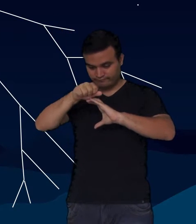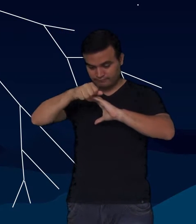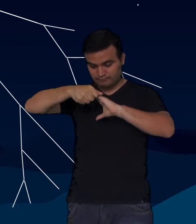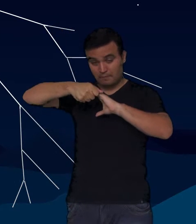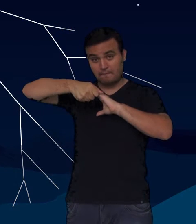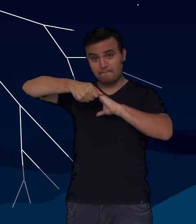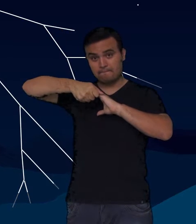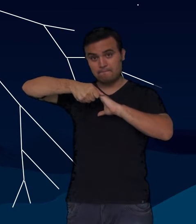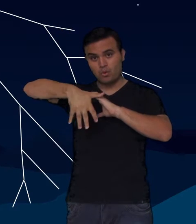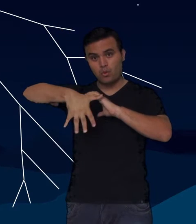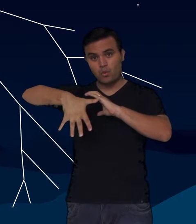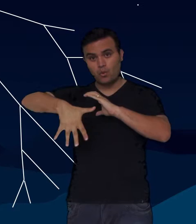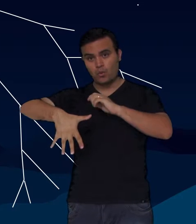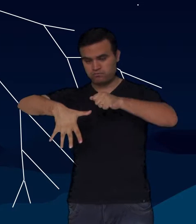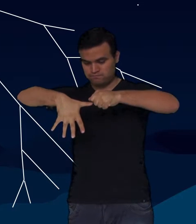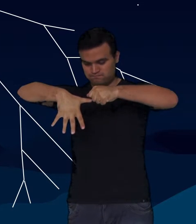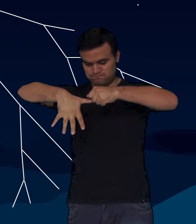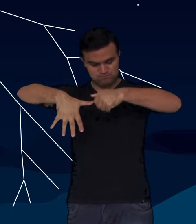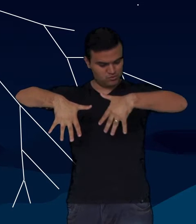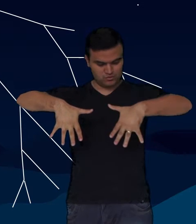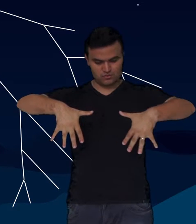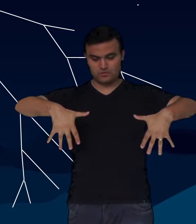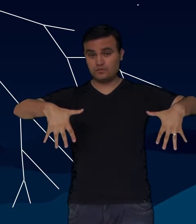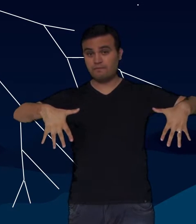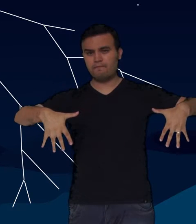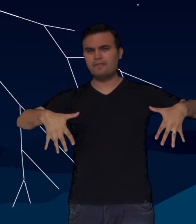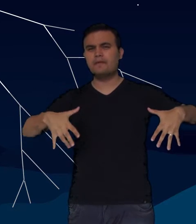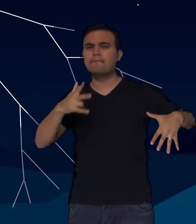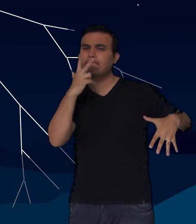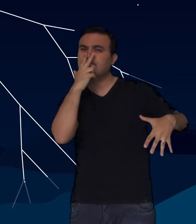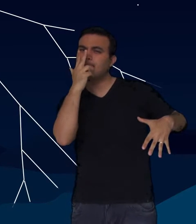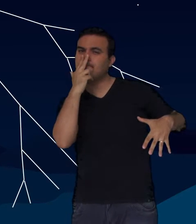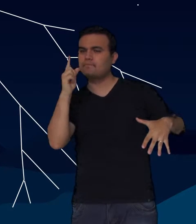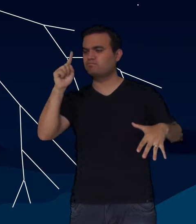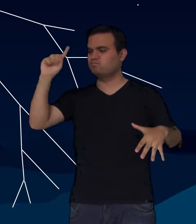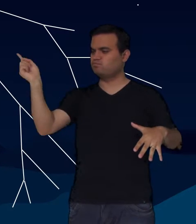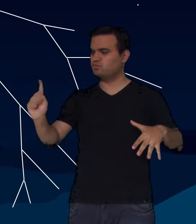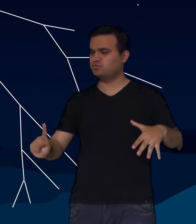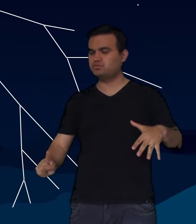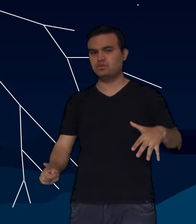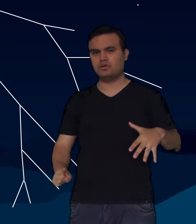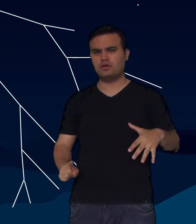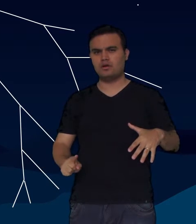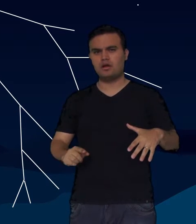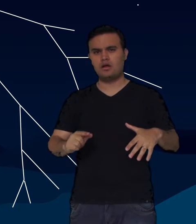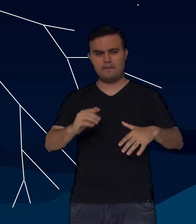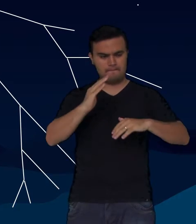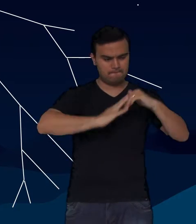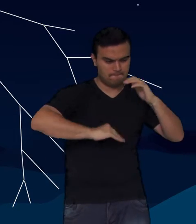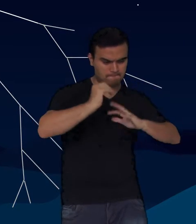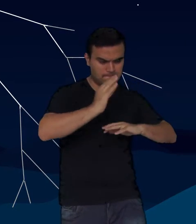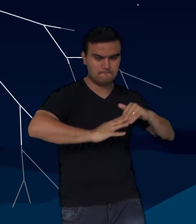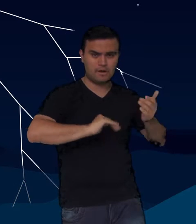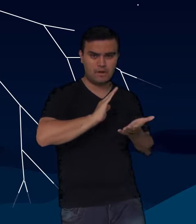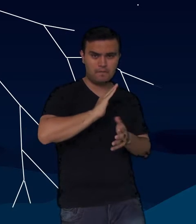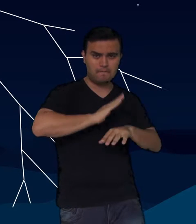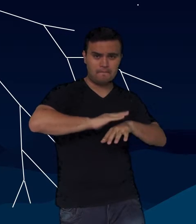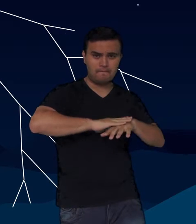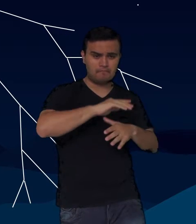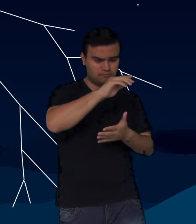chuveiro de partículas e que a energia destes raios era altíssima, tal que não poderíamos alcançar em laboratório, e ainda hoje